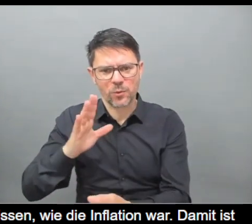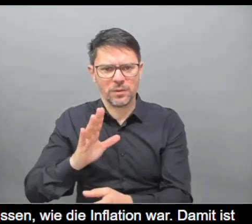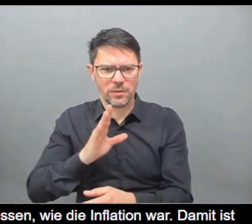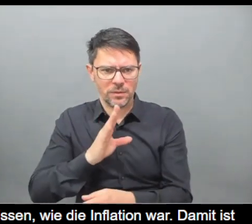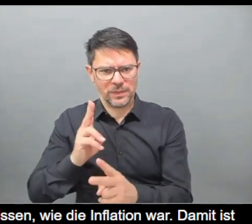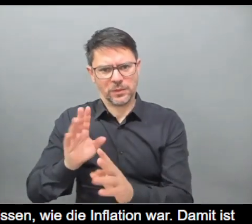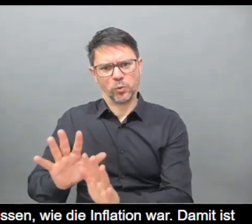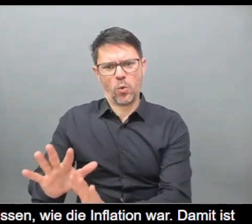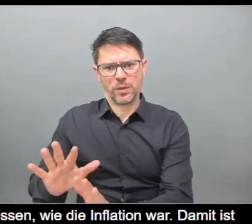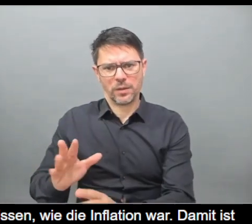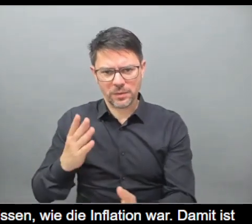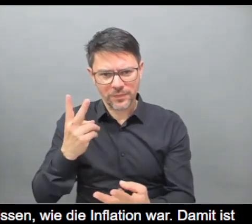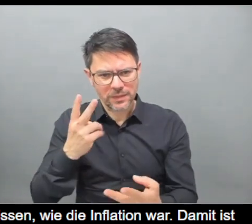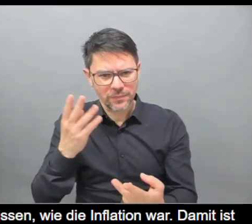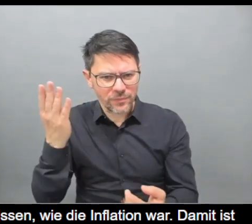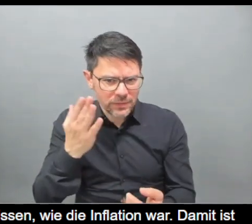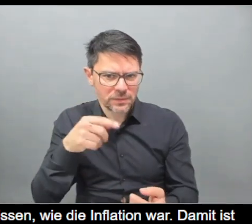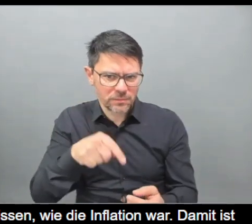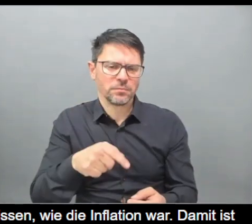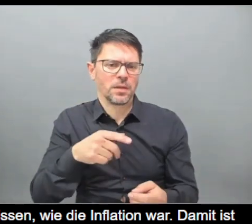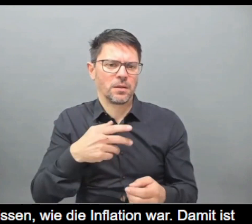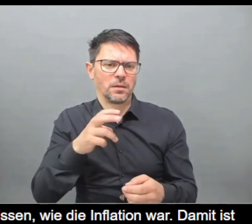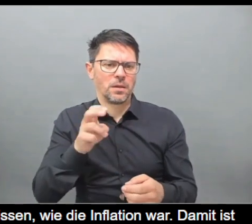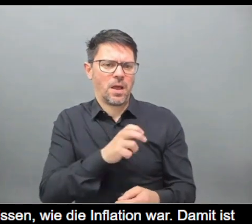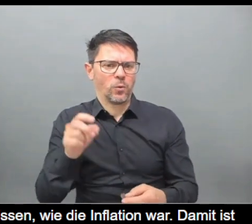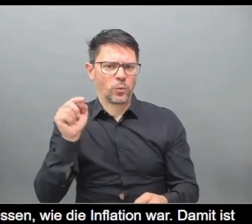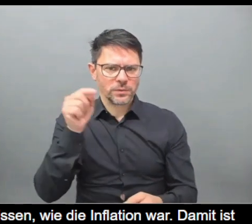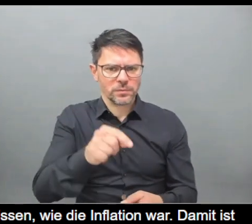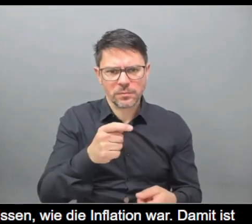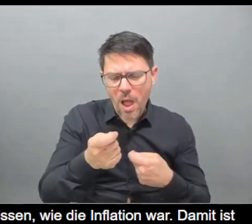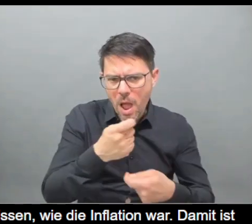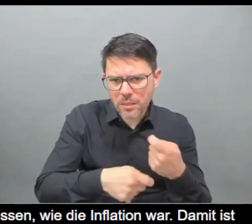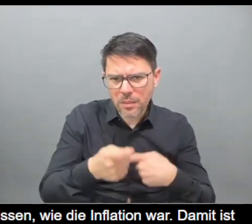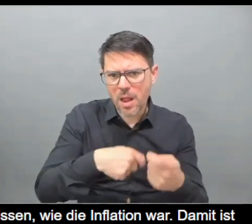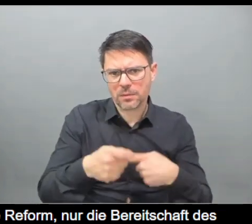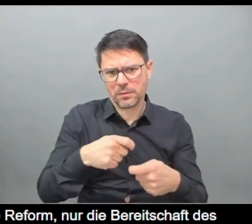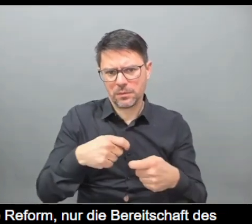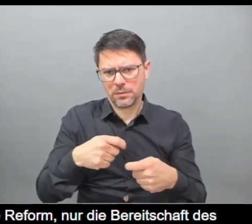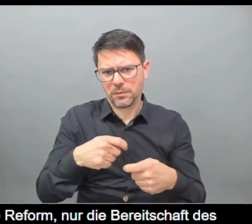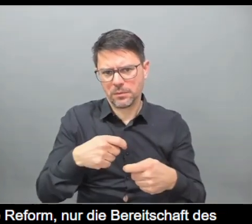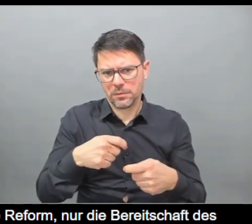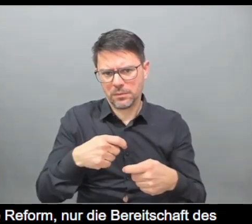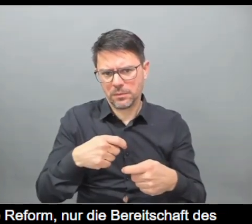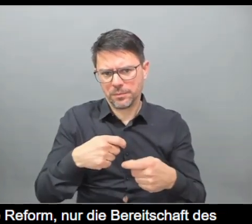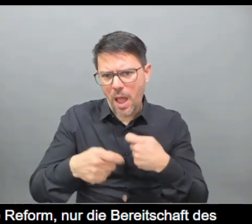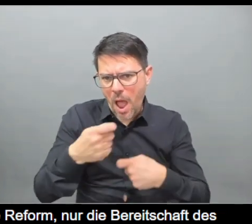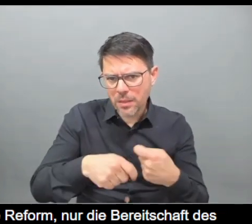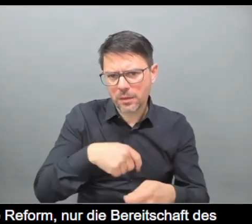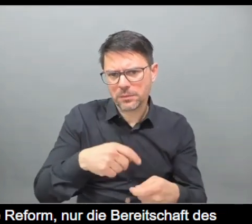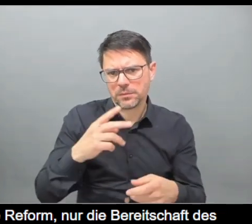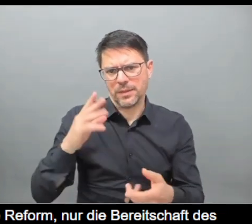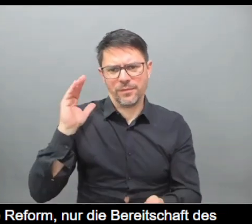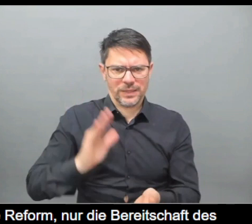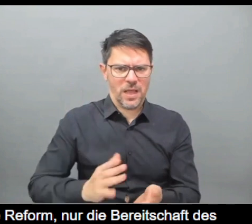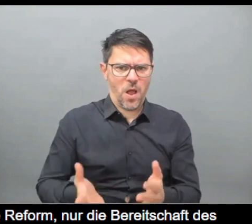Leistungskoordination, der Präsident Panameyer hat es gesagt, da glauben wir, dass die Vorhaltefinanzierung ein